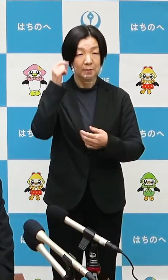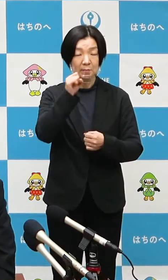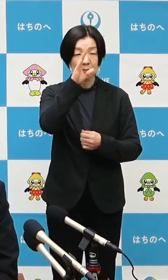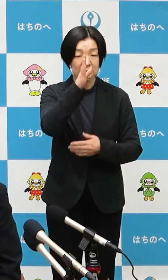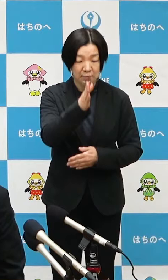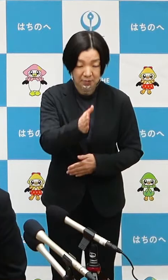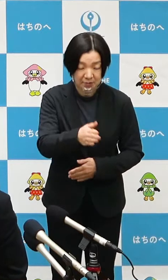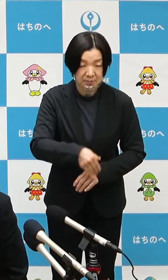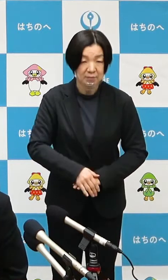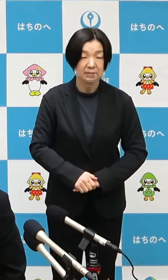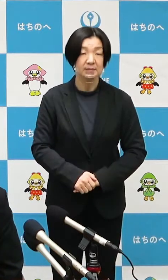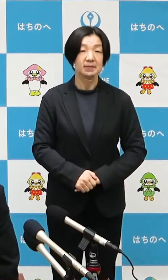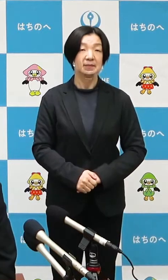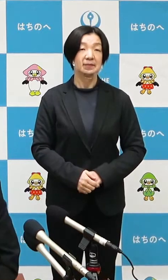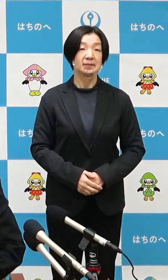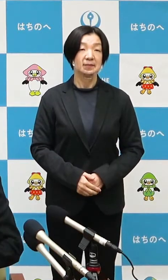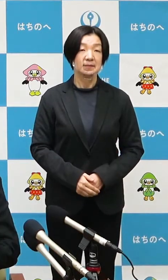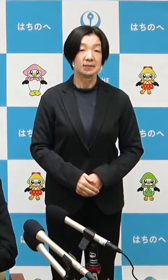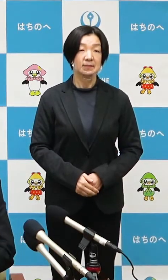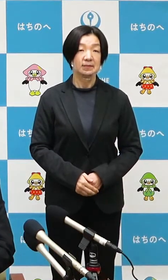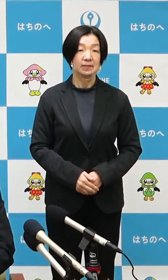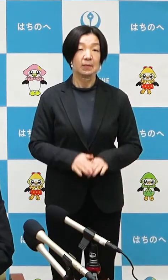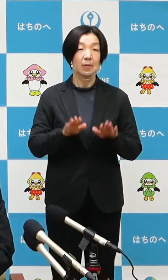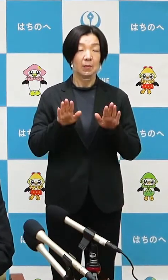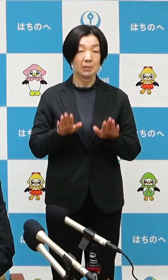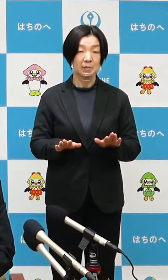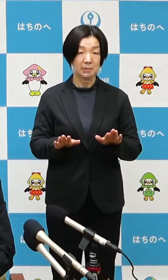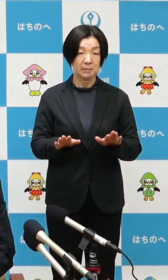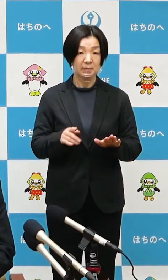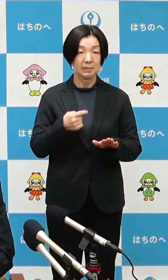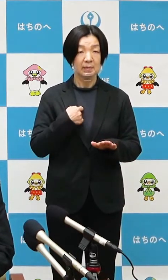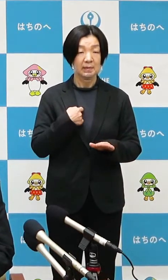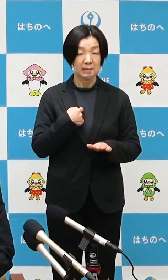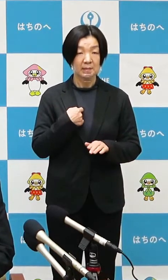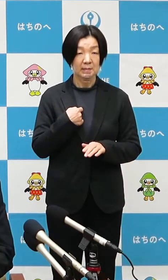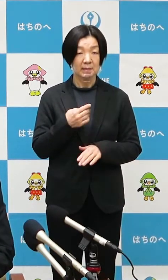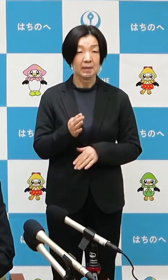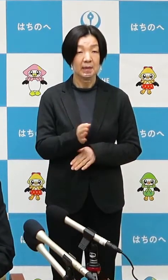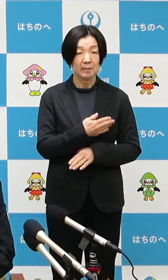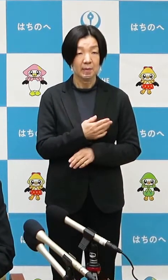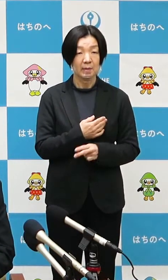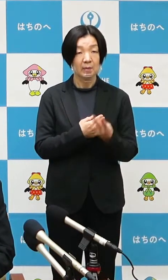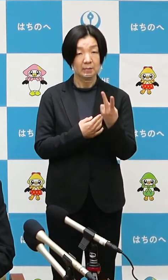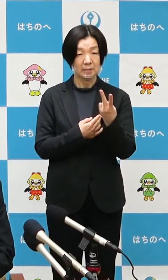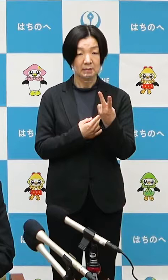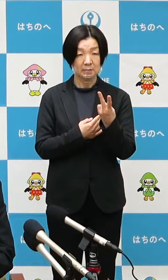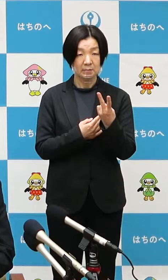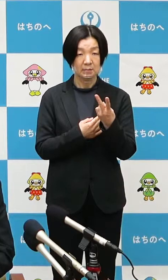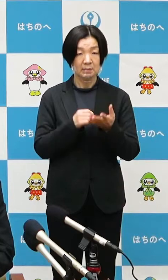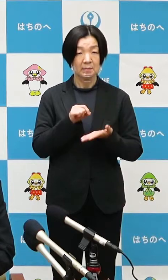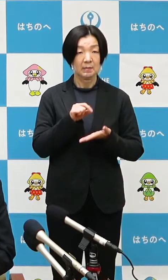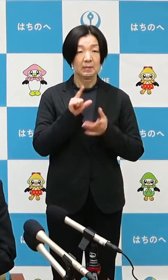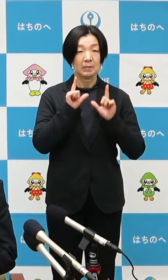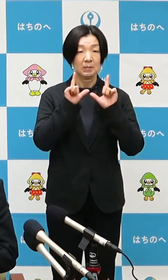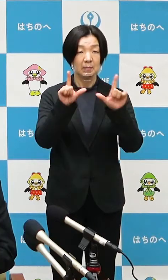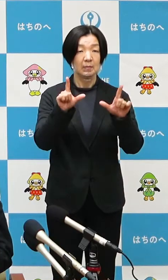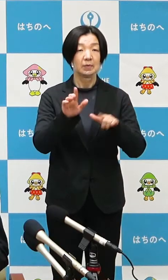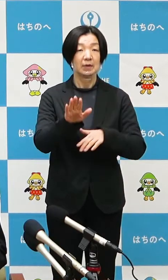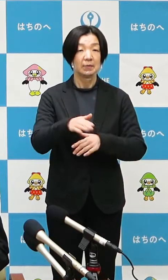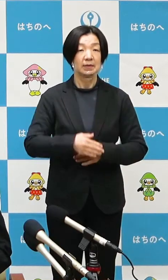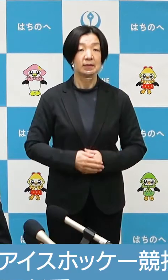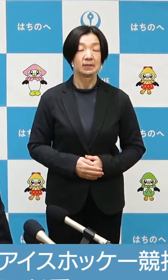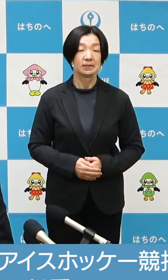よろしくお願いいたします本日は私から2点についてご報告を申し上げ